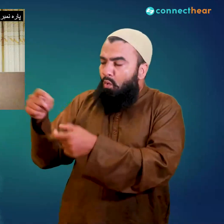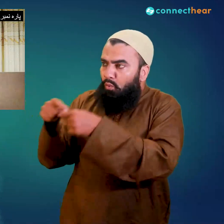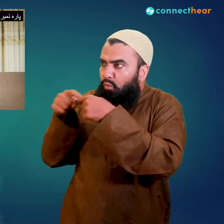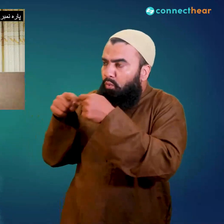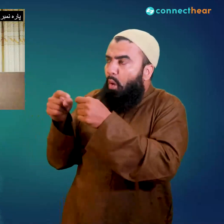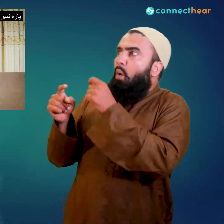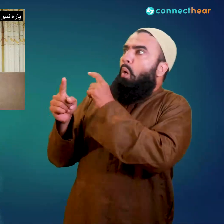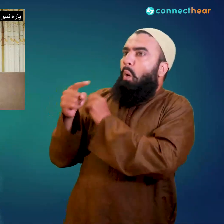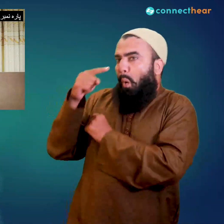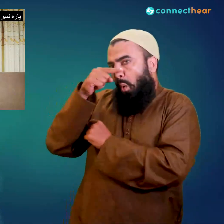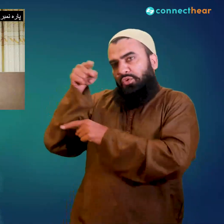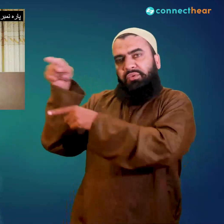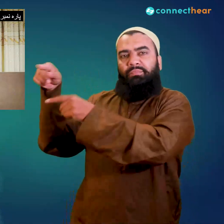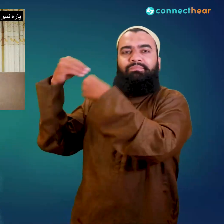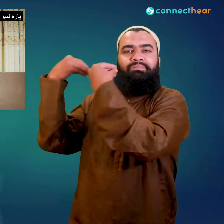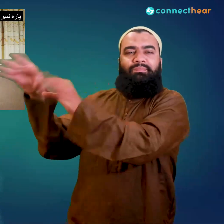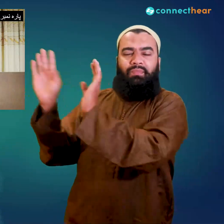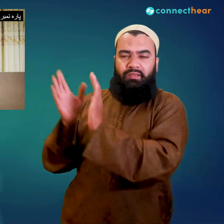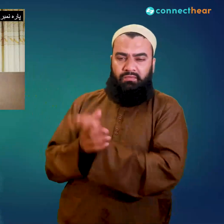مذکور ہے۔